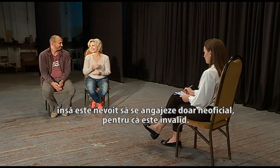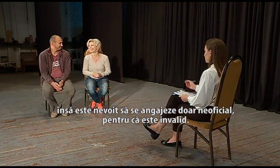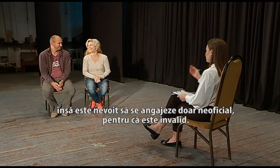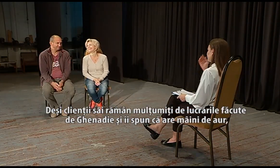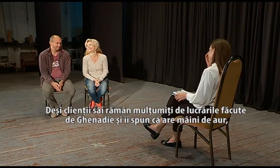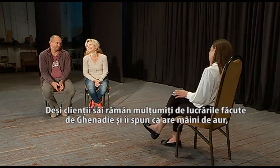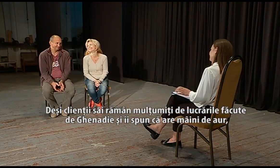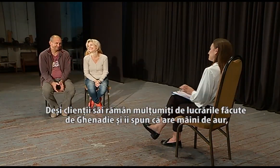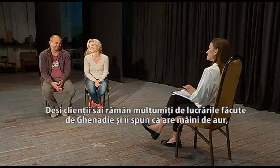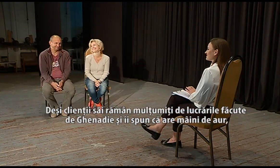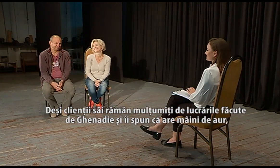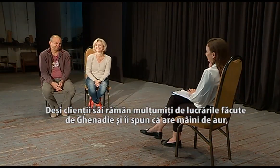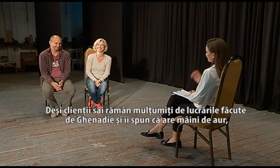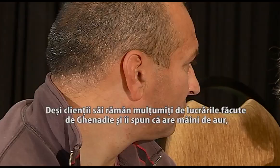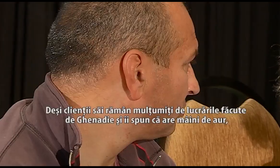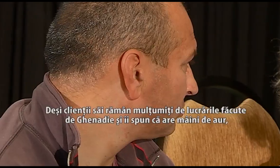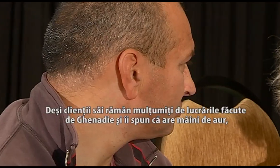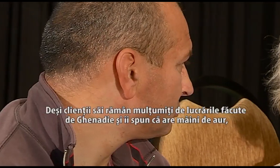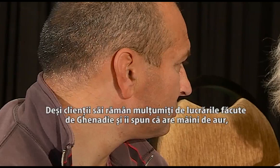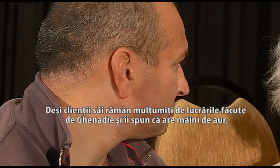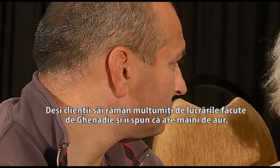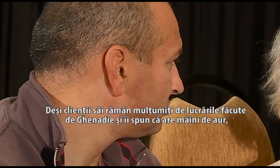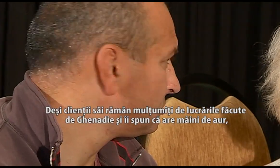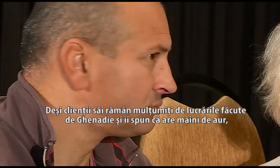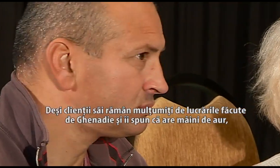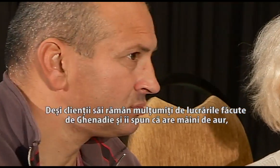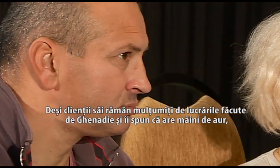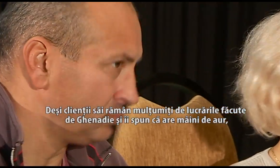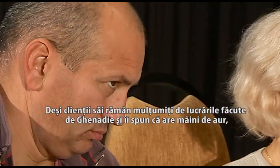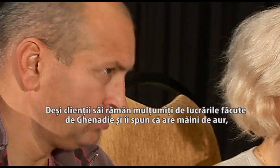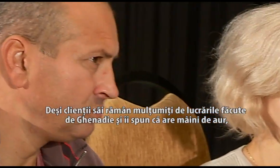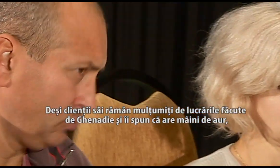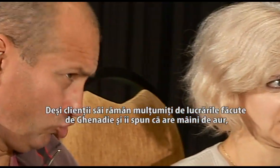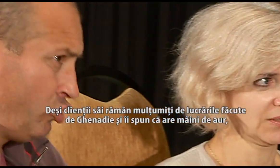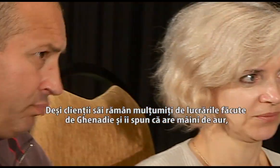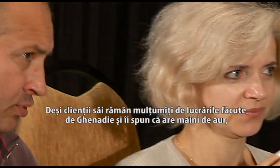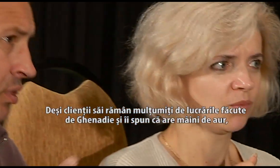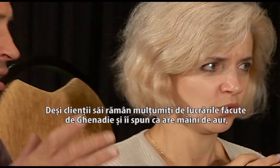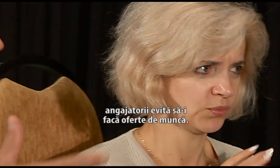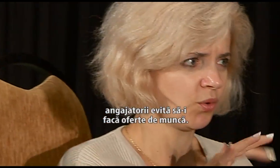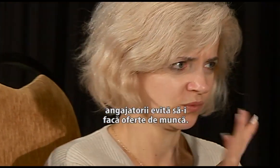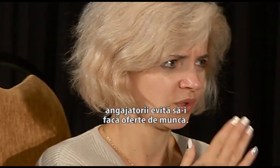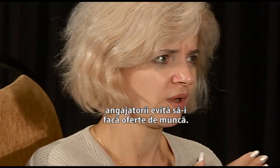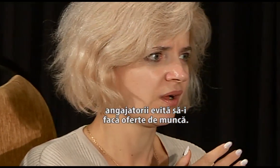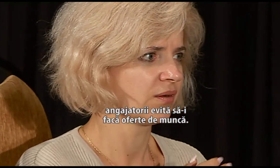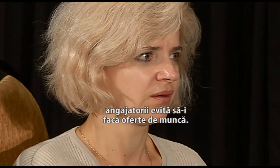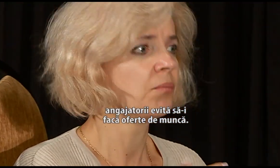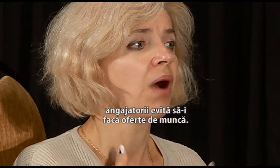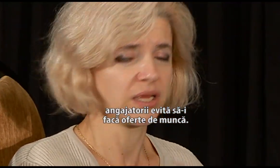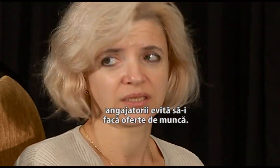invalid. Deși clienții săi rămân mulțumiți de lucrările făcute de Ghenadie și îi spun că are mâini de aur, angajatorii evită să-i